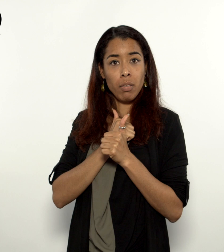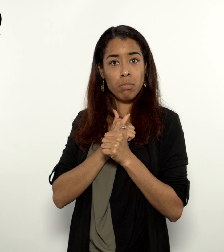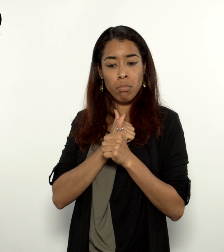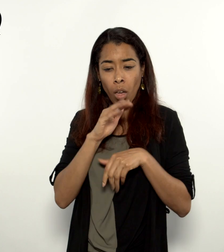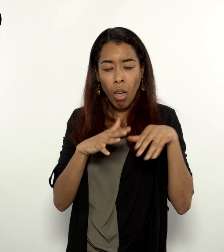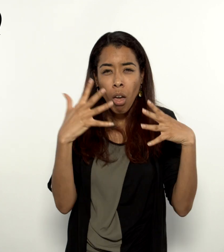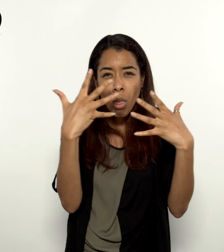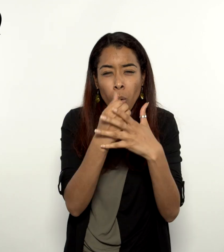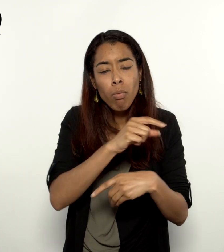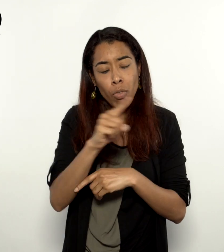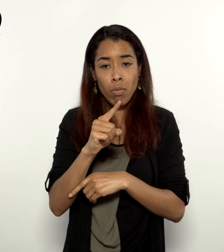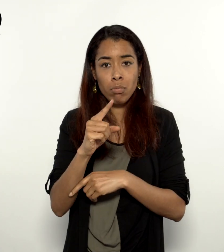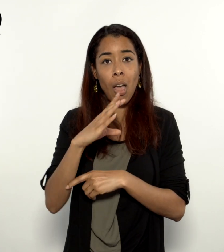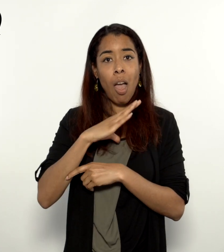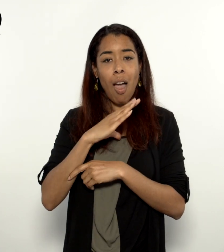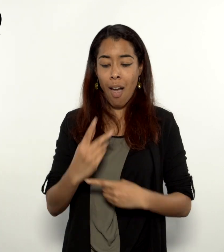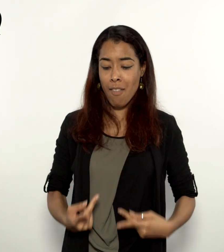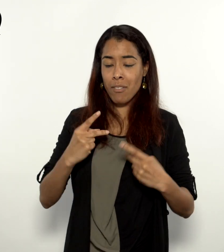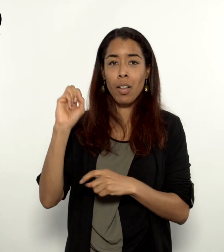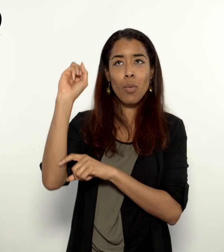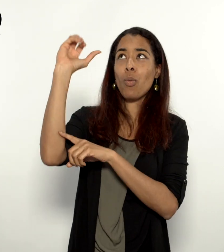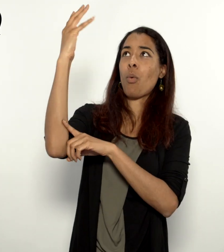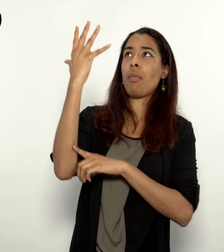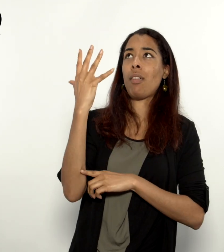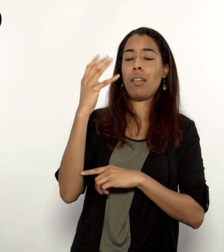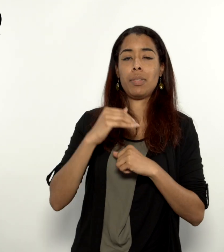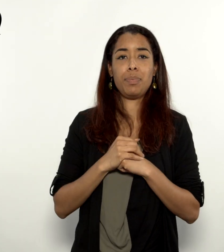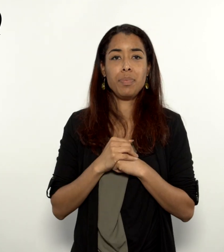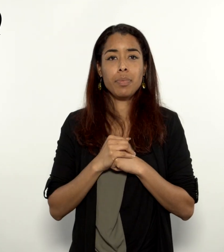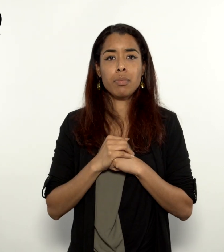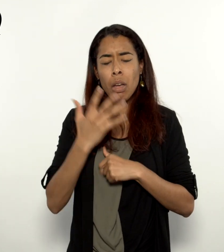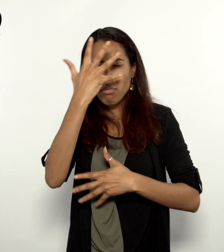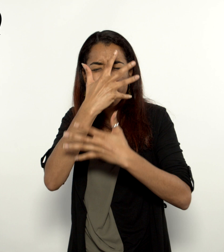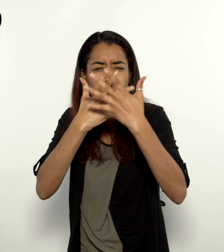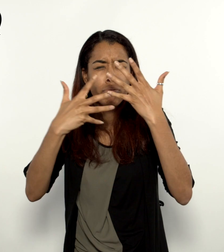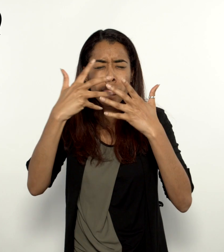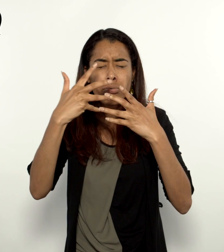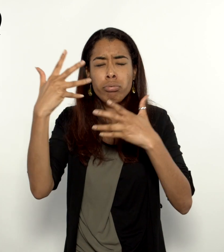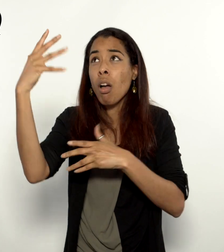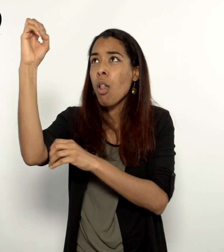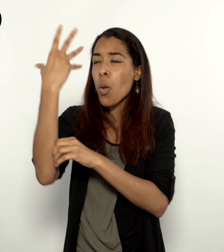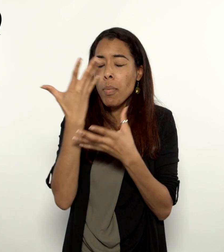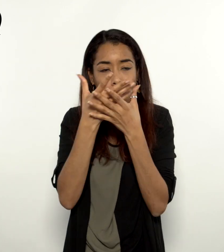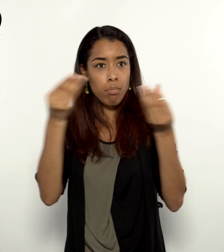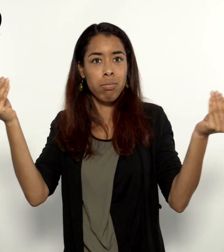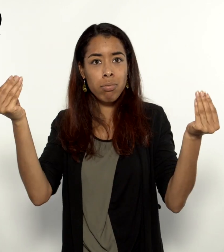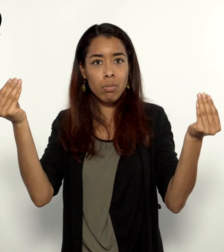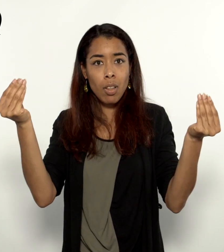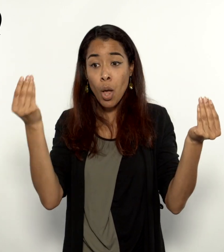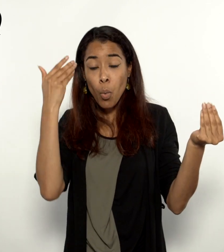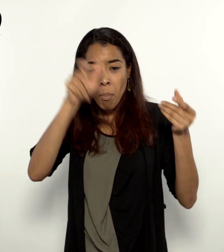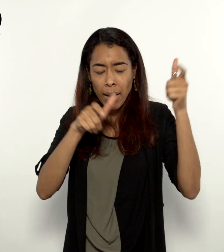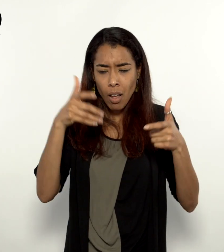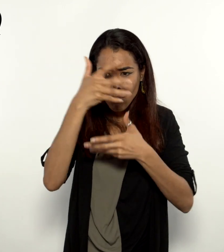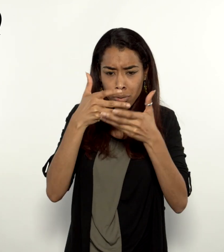mais il aura la lumière de la vie. » La lumière brise l'obscurité. Elle permet de se repérer, d'être éclairé, d'éclairer les